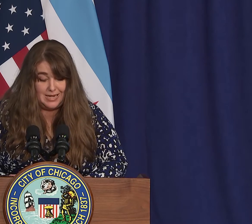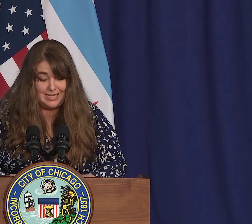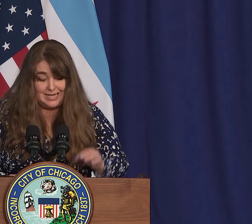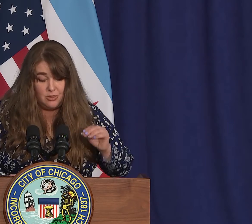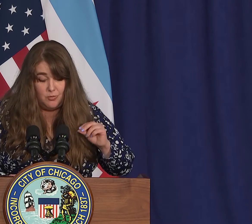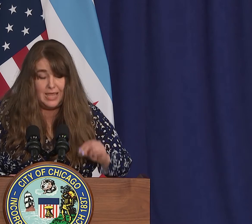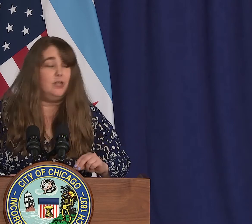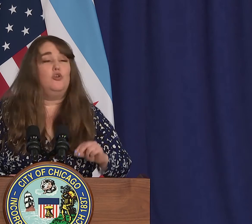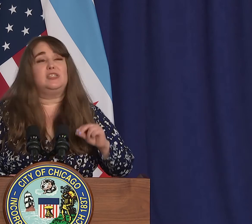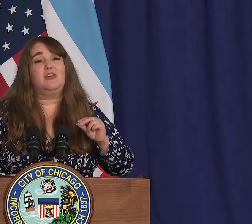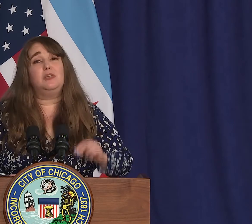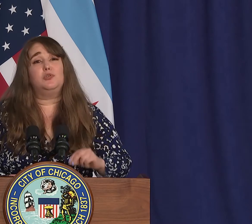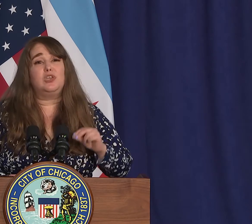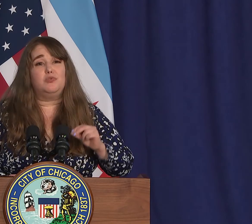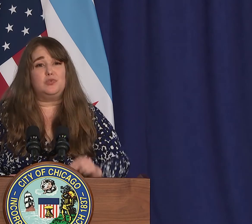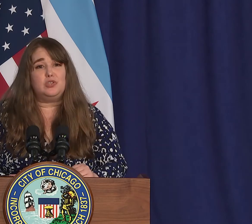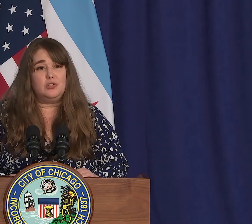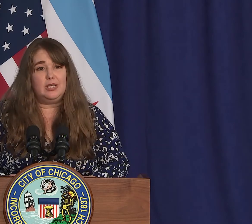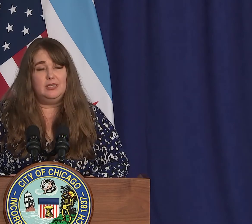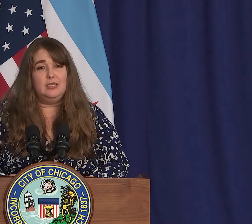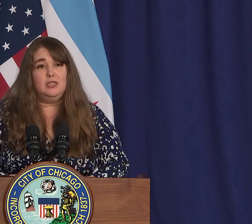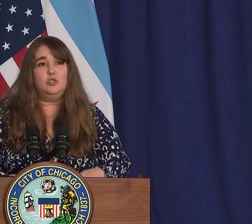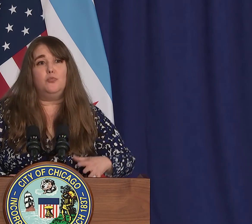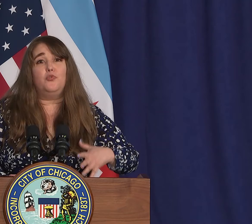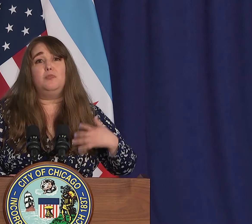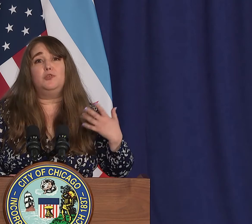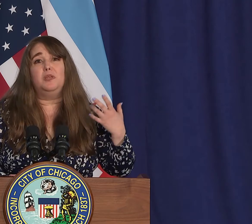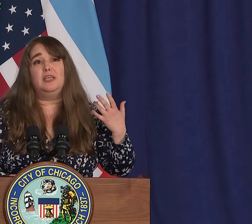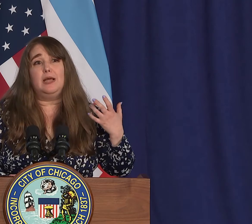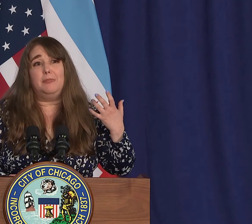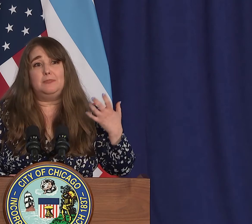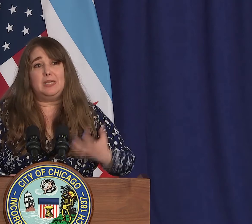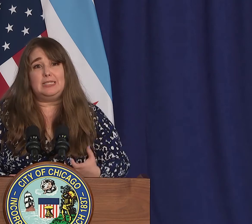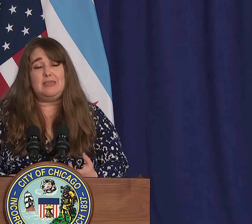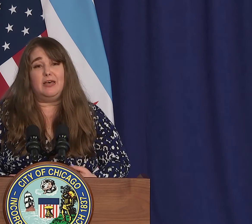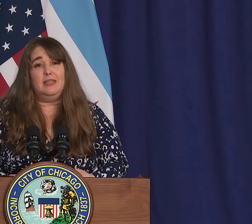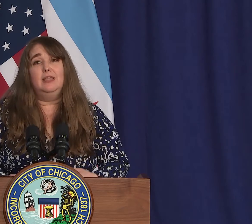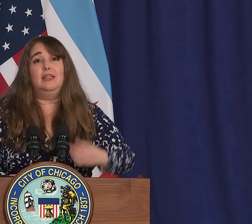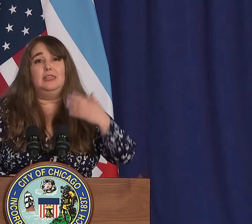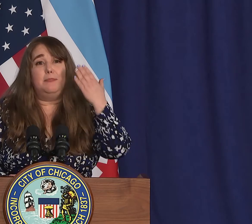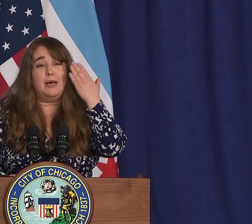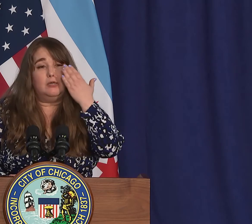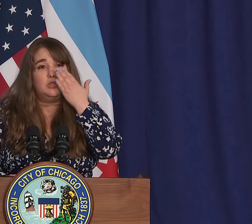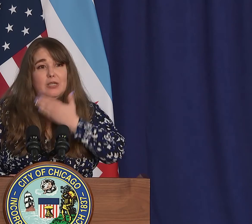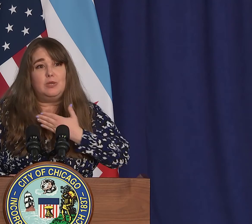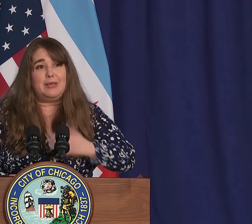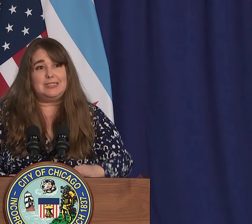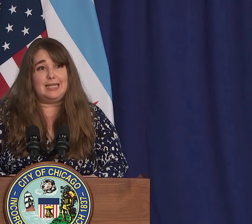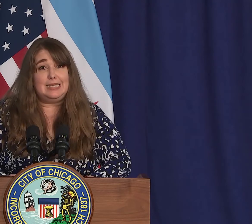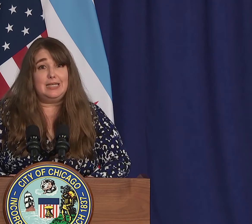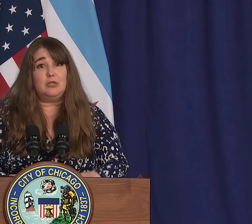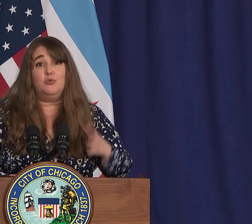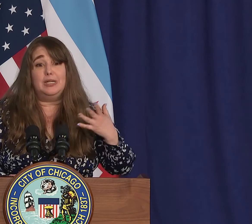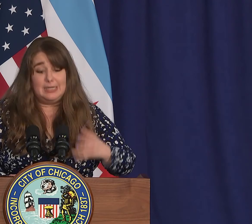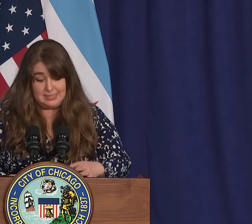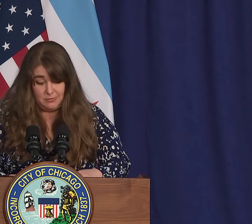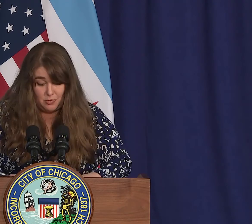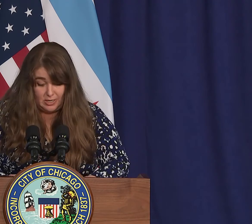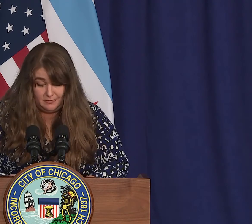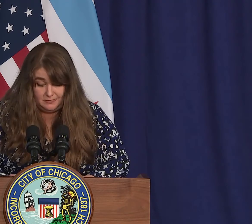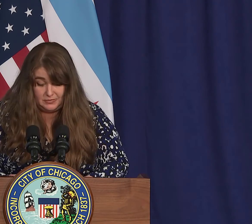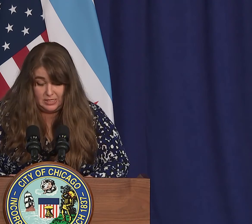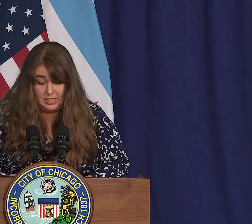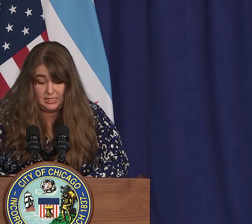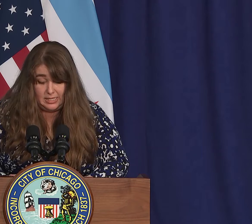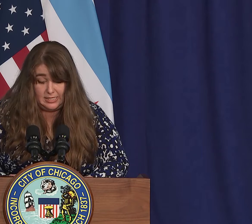momento para redoblar lo que sabemos que funciona. No podemos perder la perspectiva de usar una mascarilla que cubra nariz y